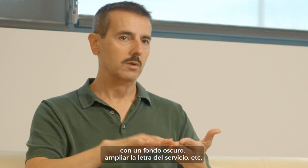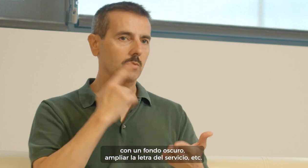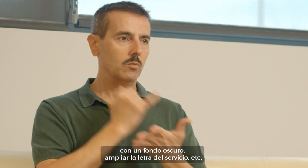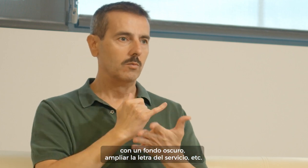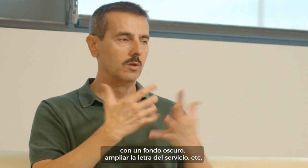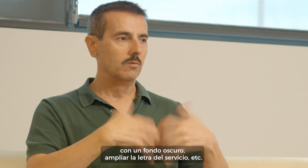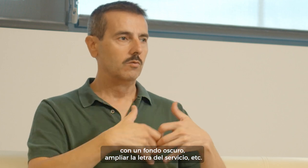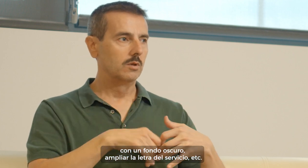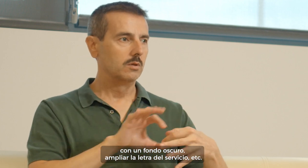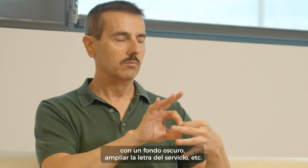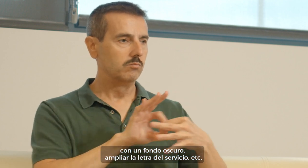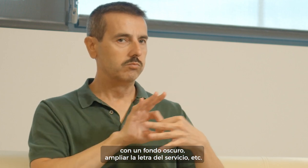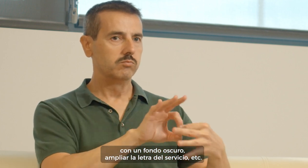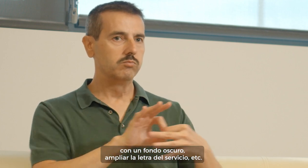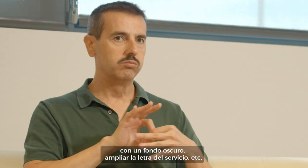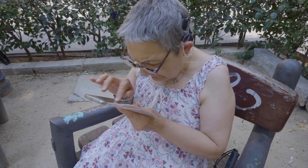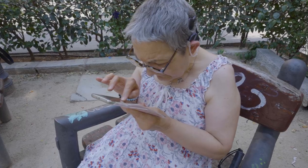del servicio, etc.